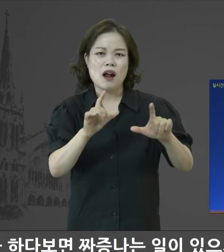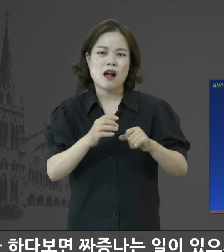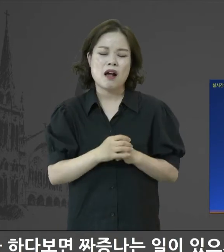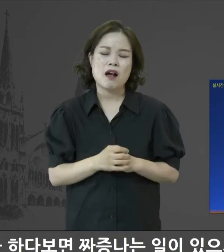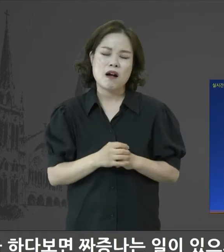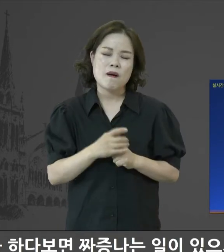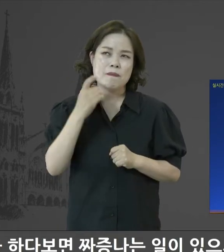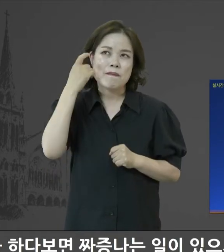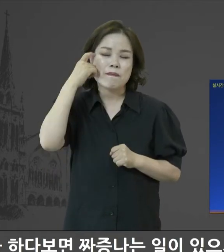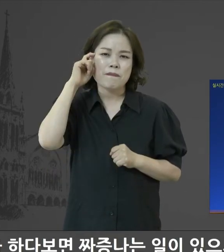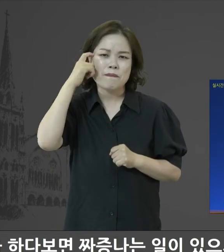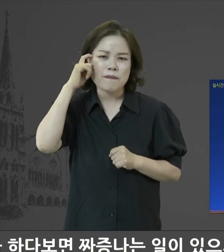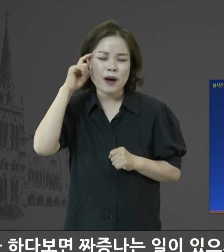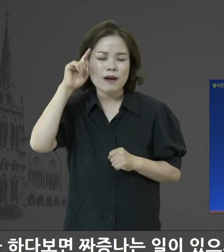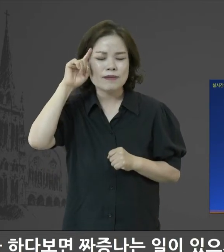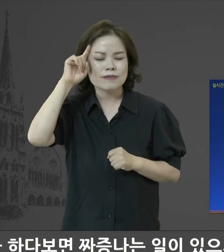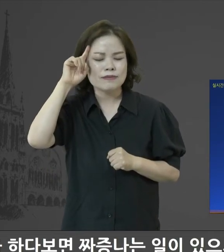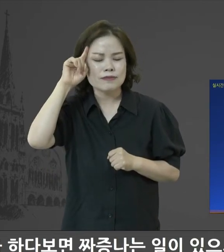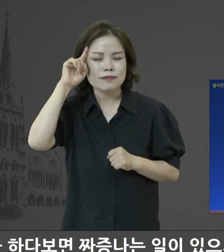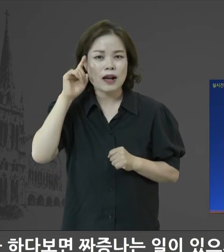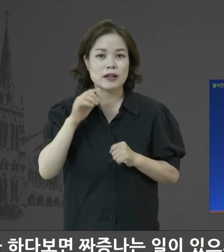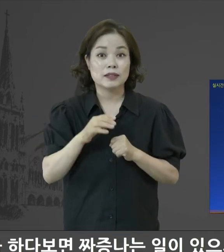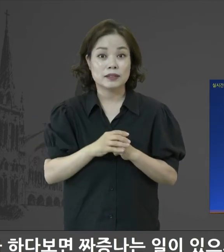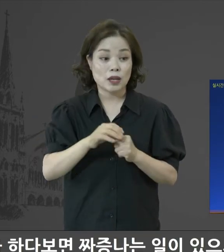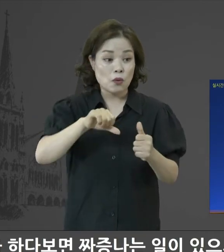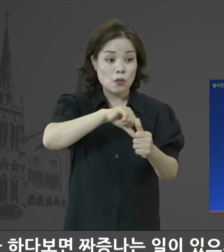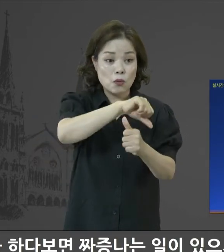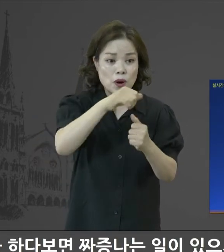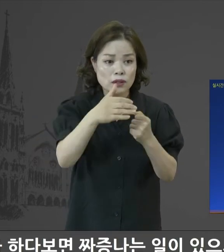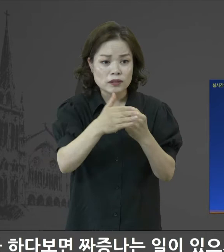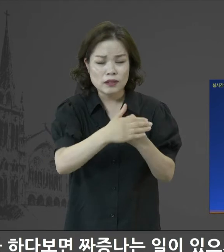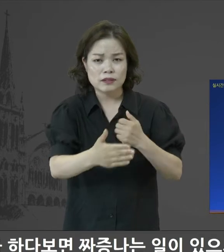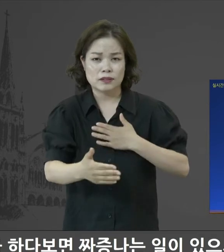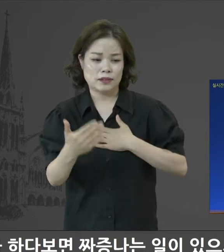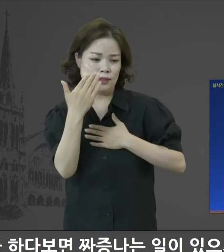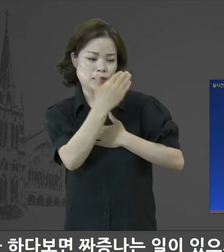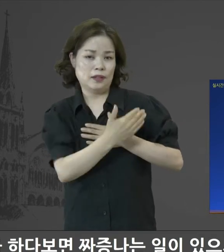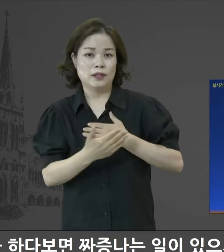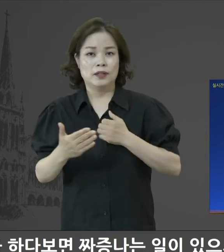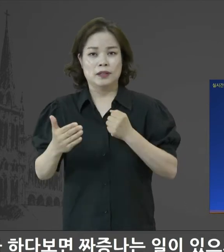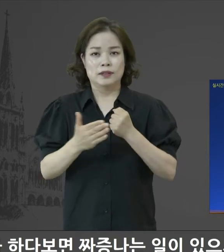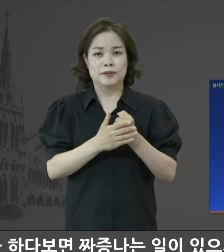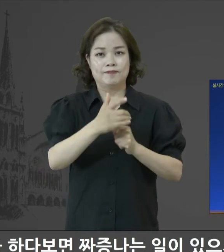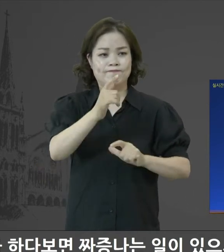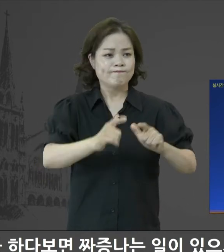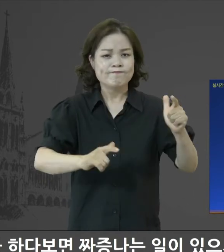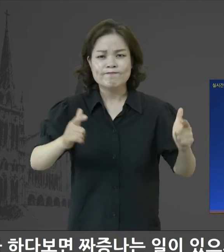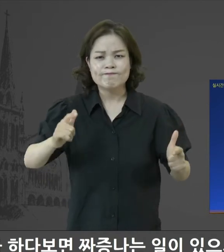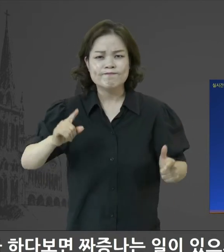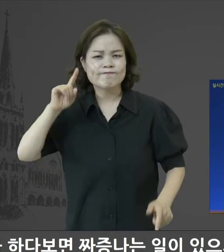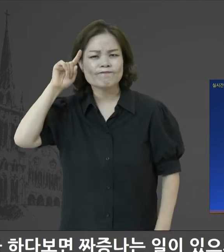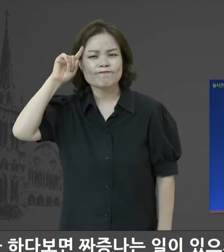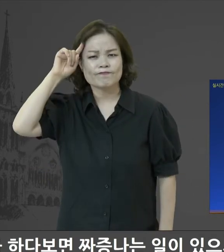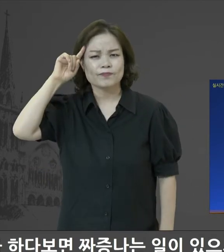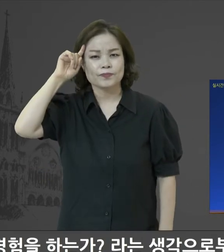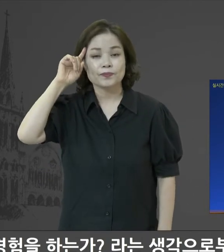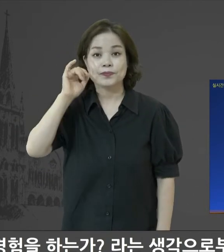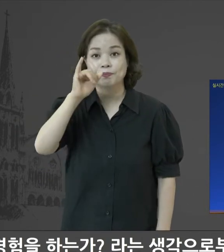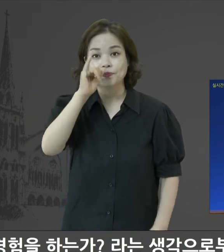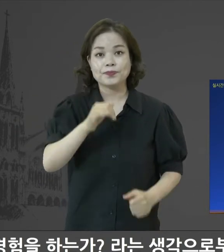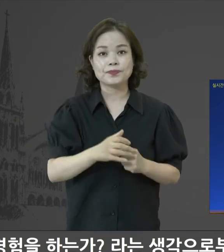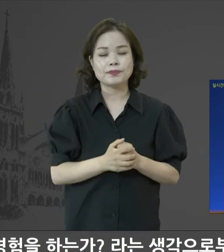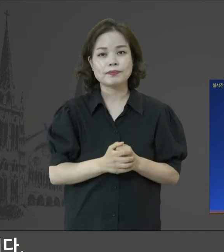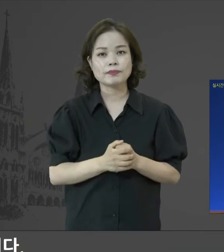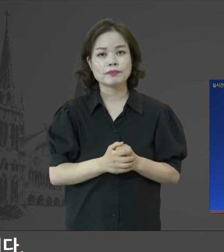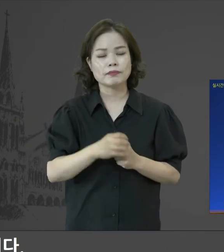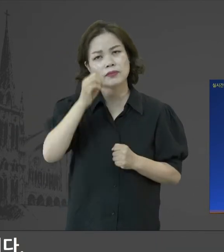라는 생각으로부터 또 그런 이 환경에 대한 내 몸의 반응으로 여러 가지 화, 짜증들이 날 수 있습니다.